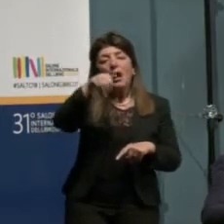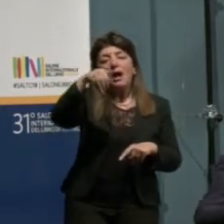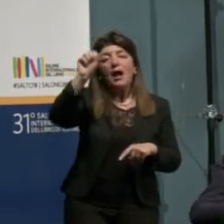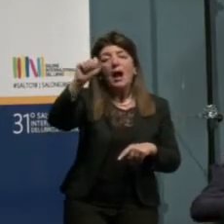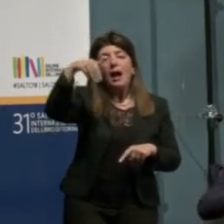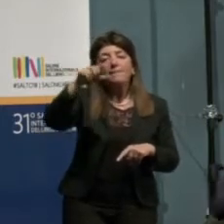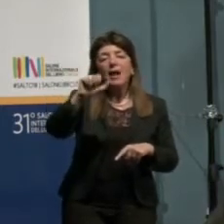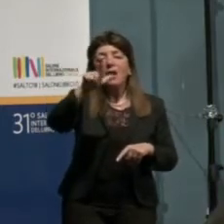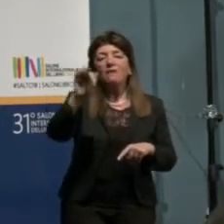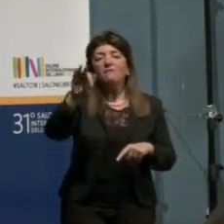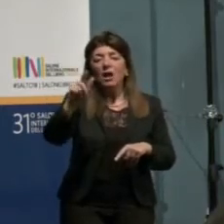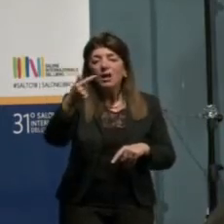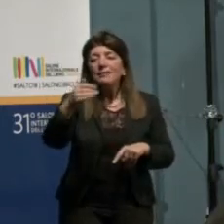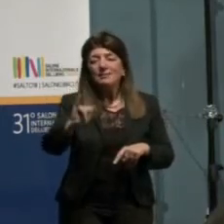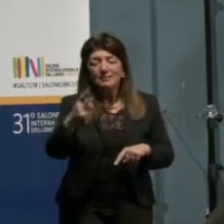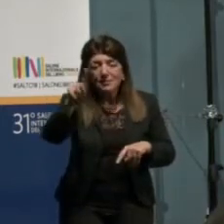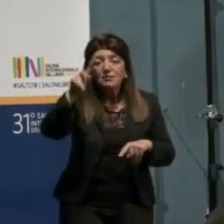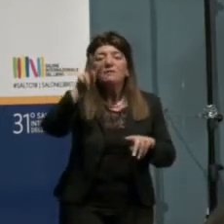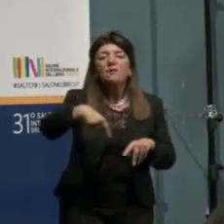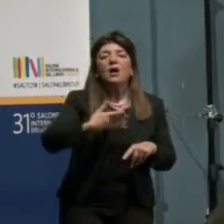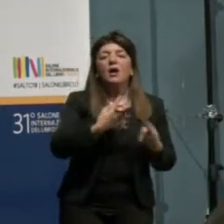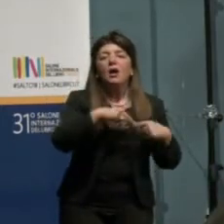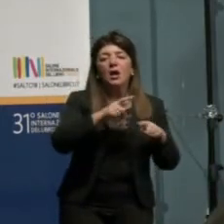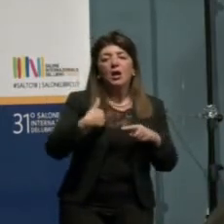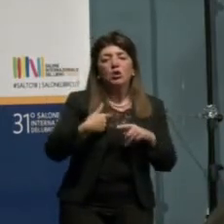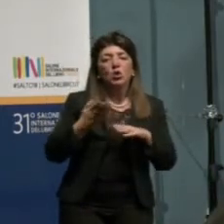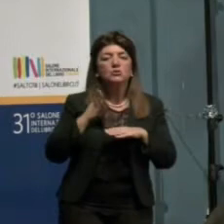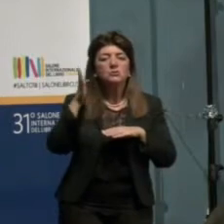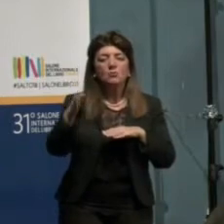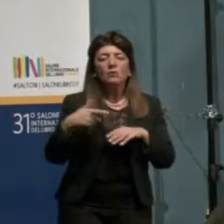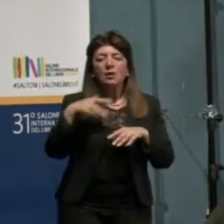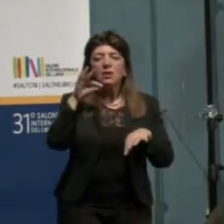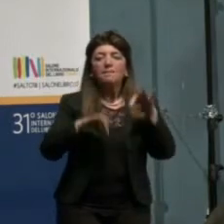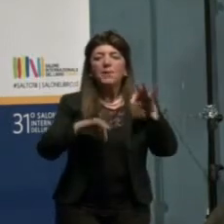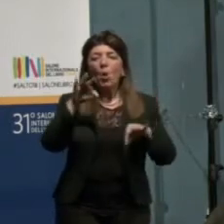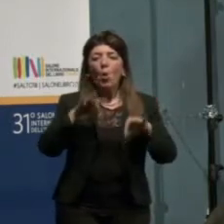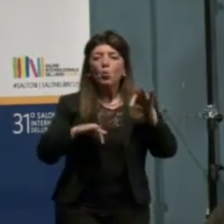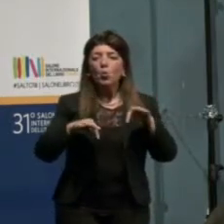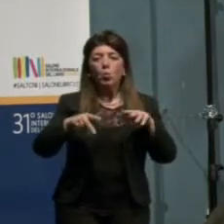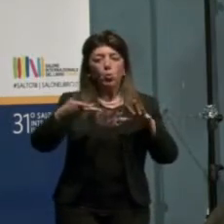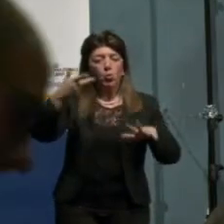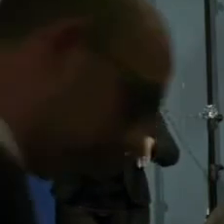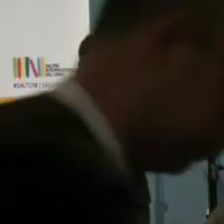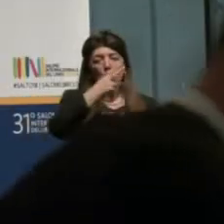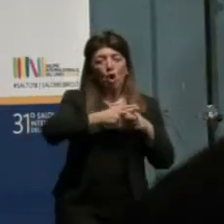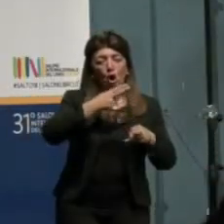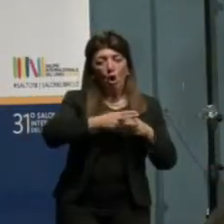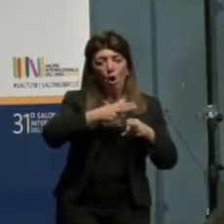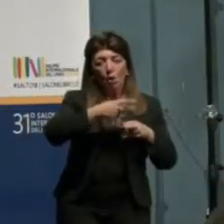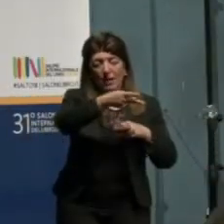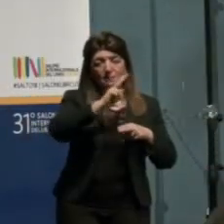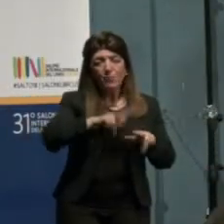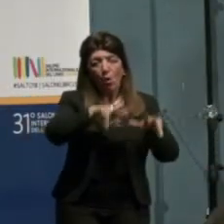allora sono stati qualche giorno fa in procura a roma dove abbiamo avuto conferma